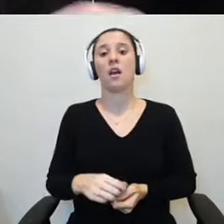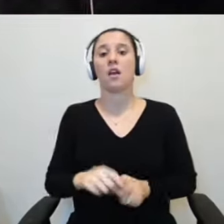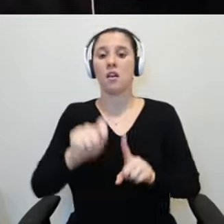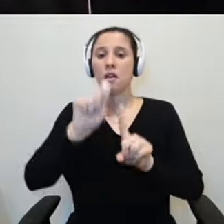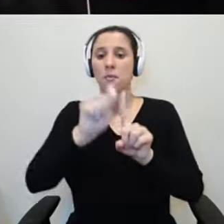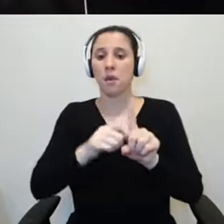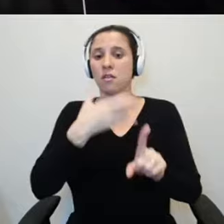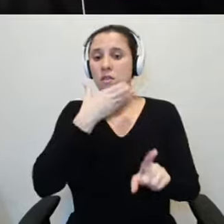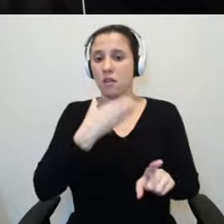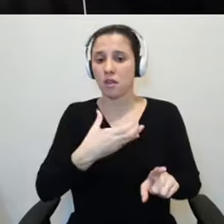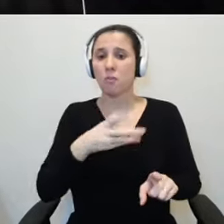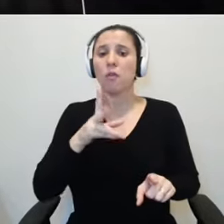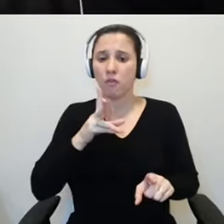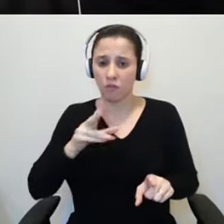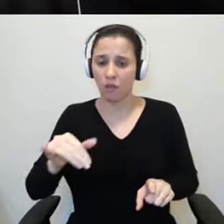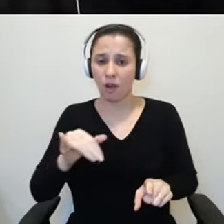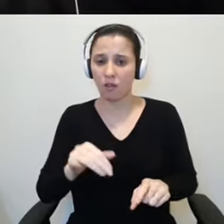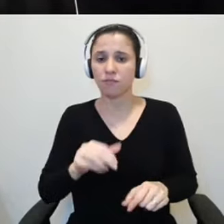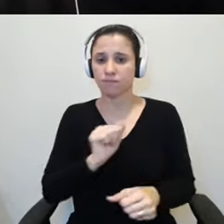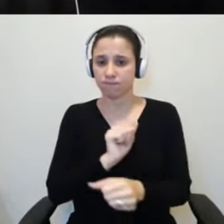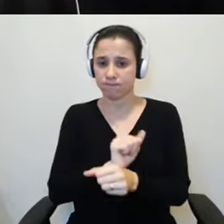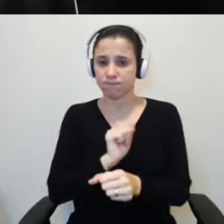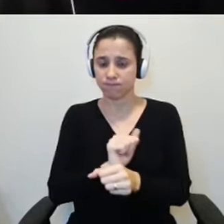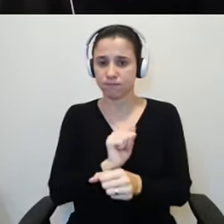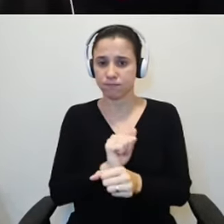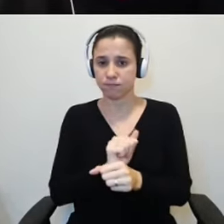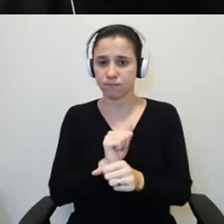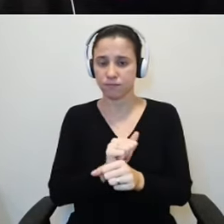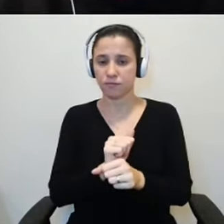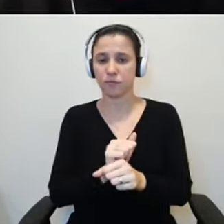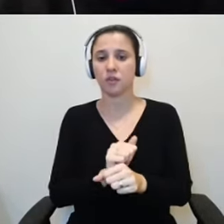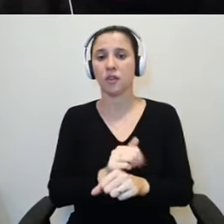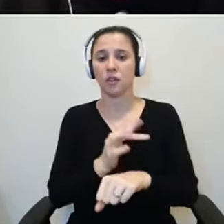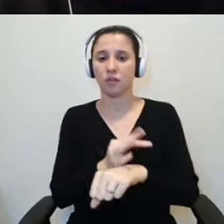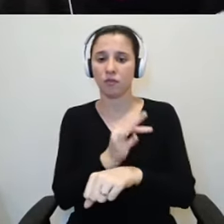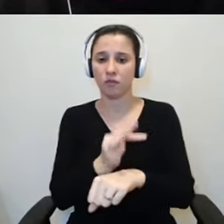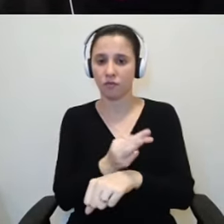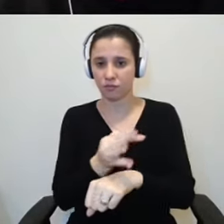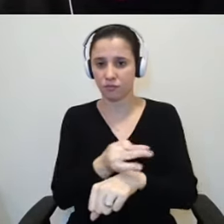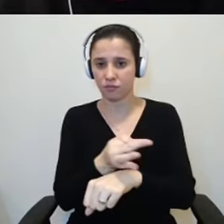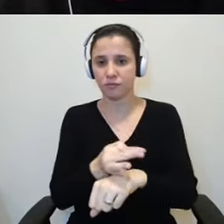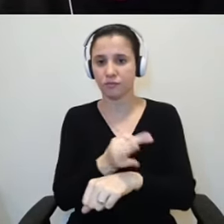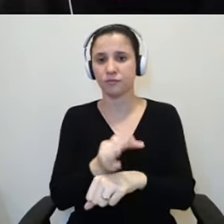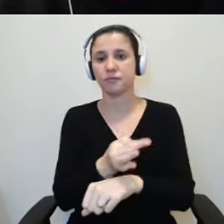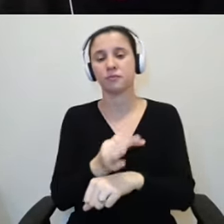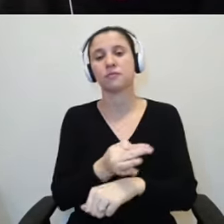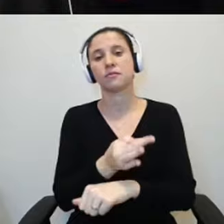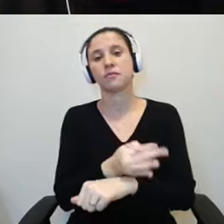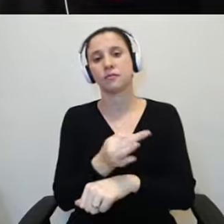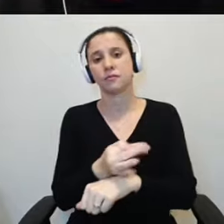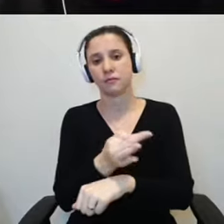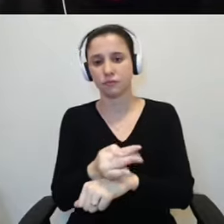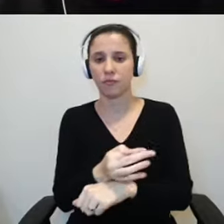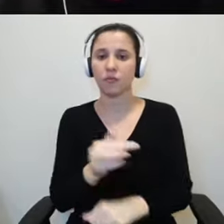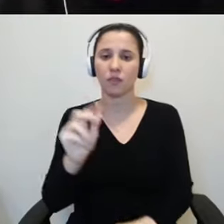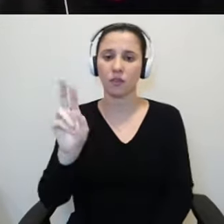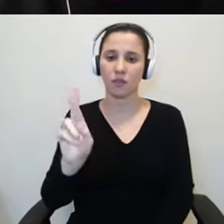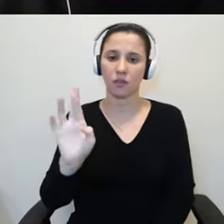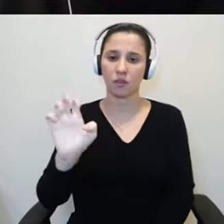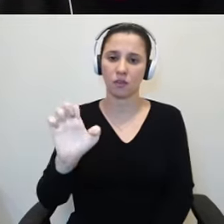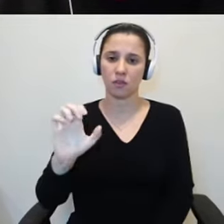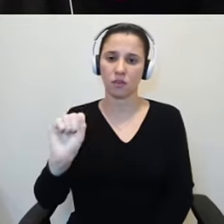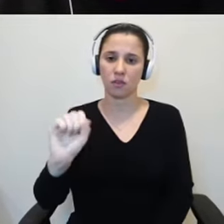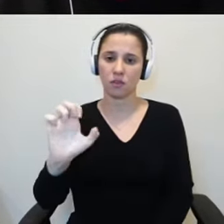né, pessoal, nessa proposta nossa, um recesso ali entre o Natal e o Ano Novo, ou seja, do dia